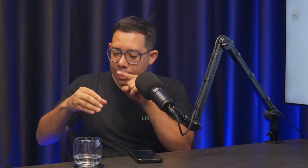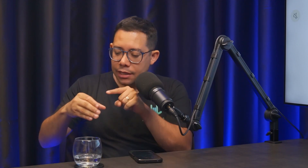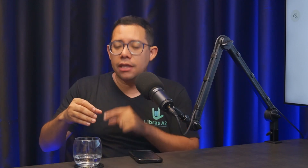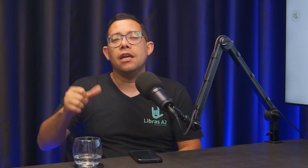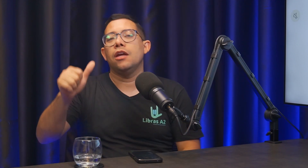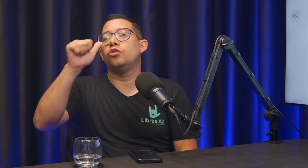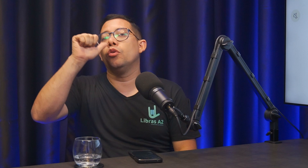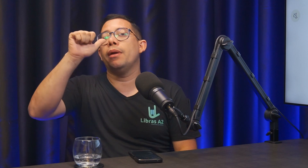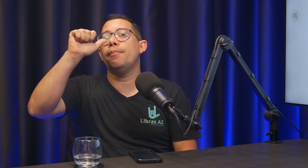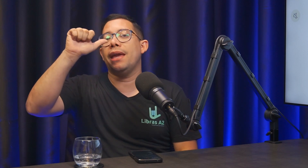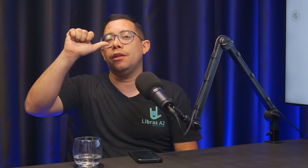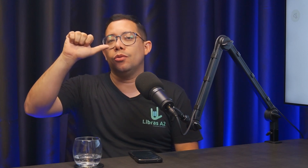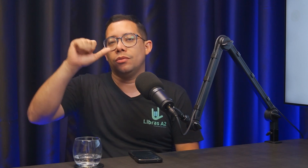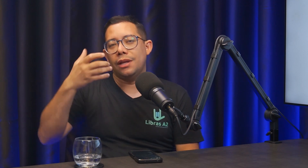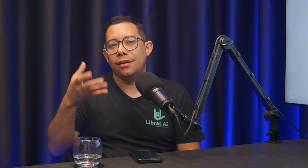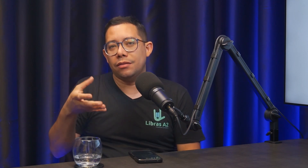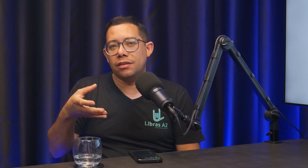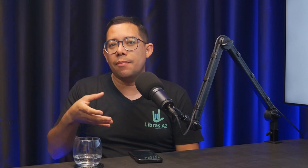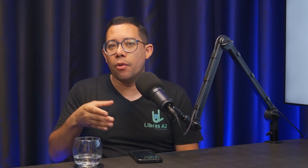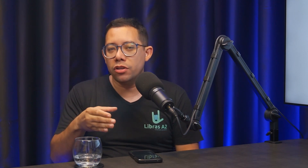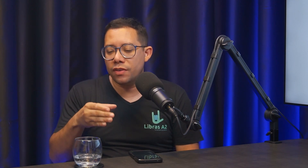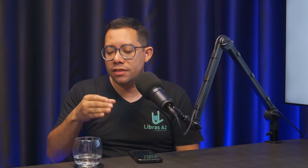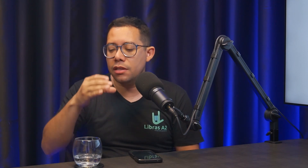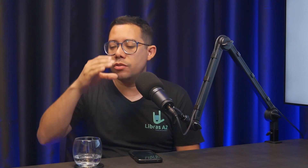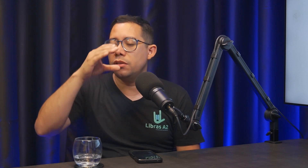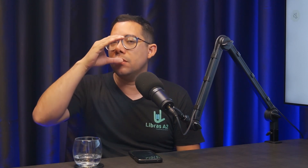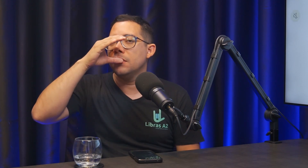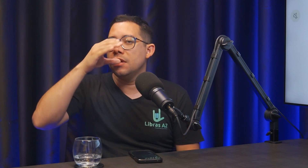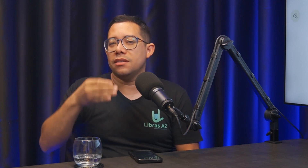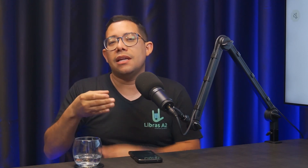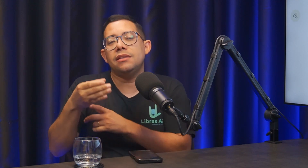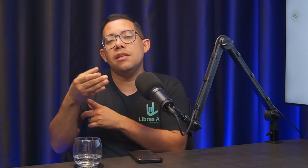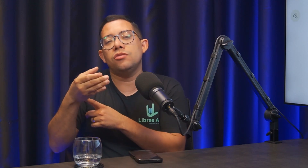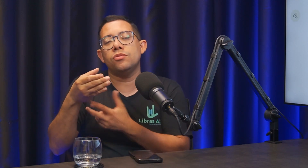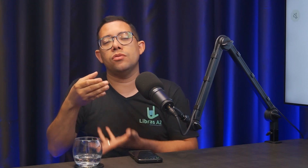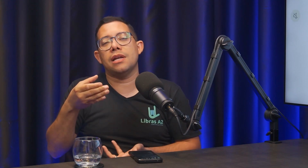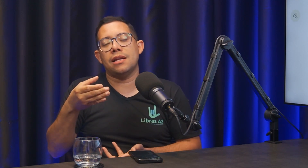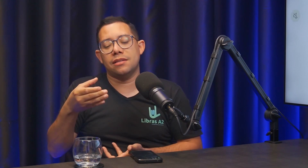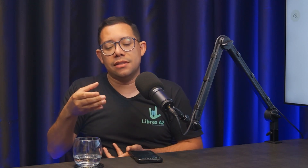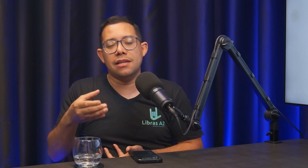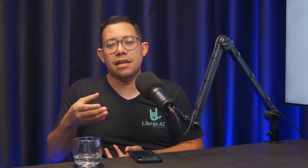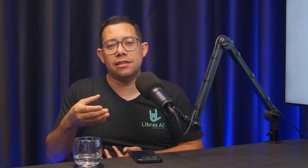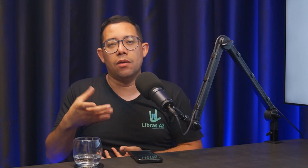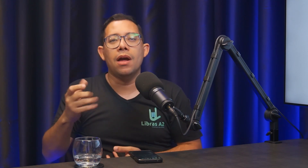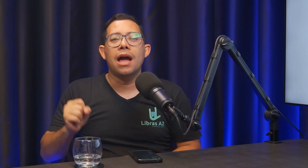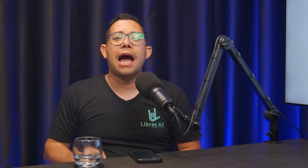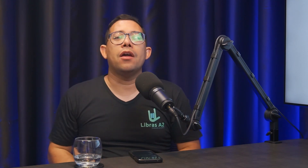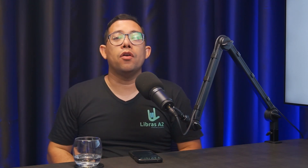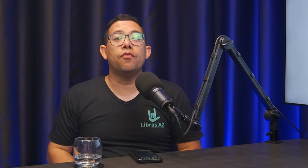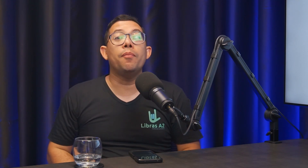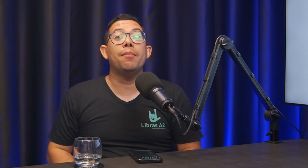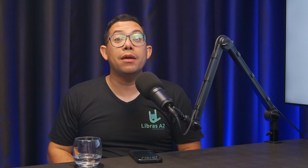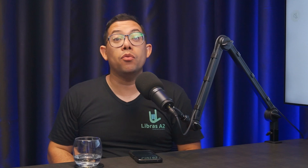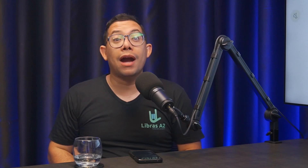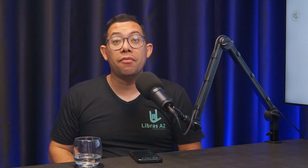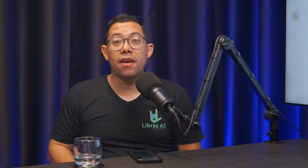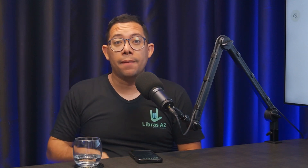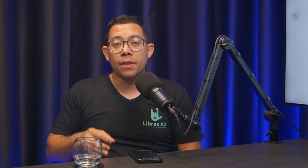aqui eu tô bebendo, né? Você já pode fazer isso aqui, ó. Já tá intrínseco na sinalização. Ah, não, eu vou beber um café. Então,